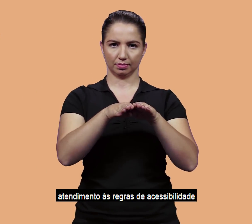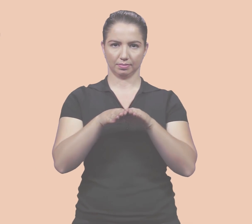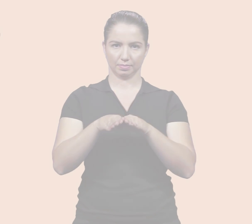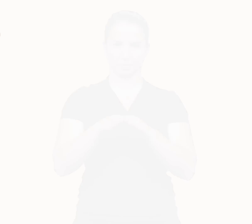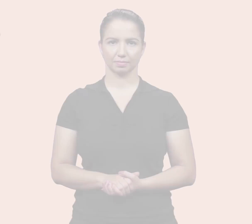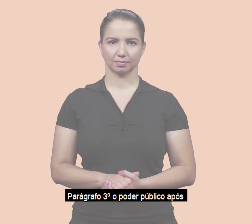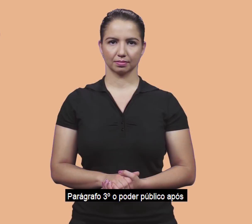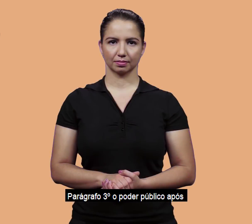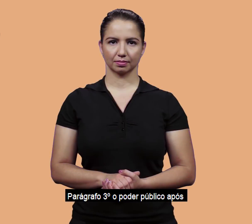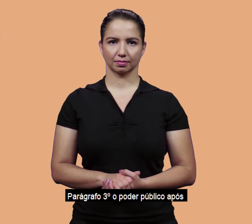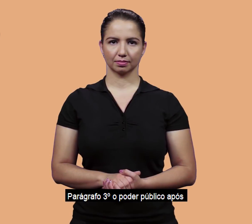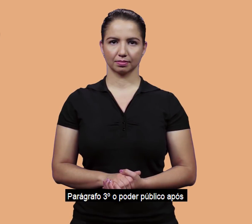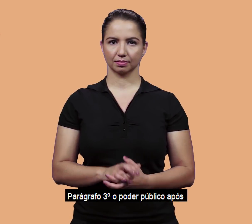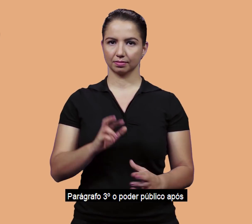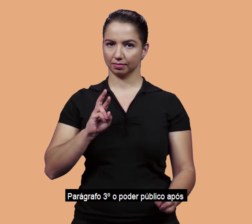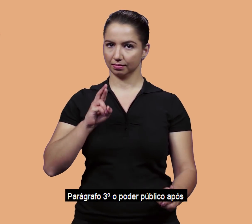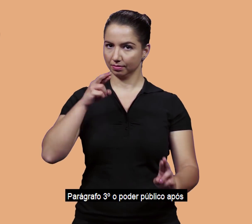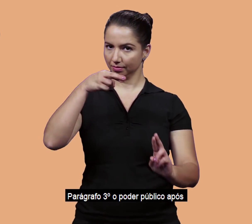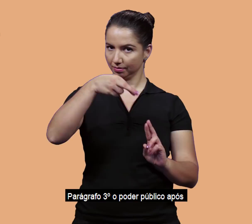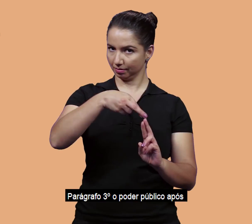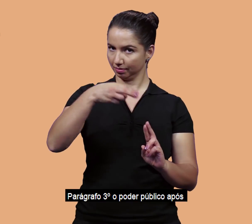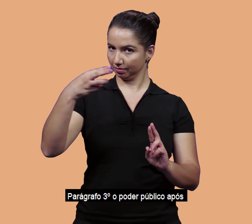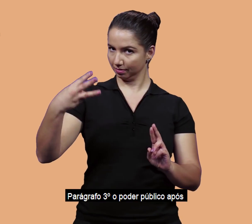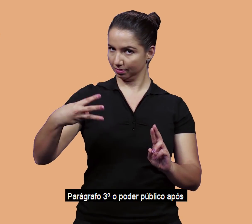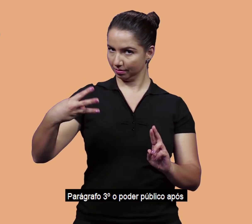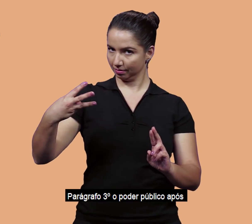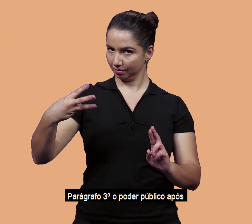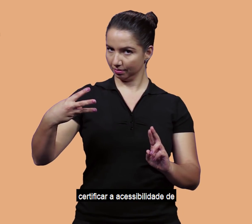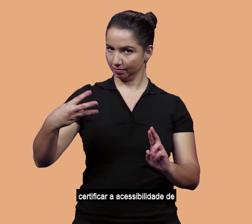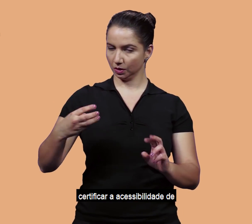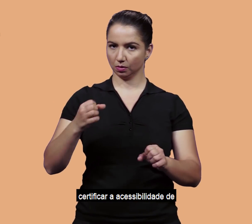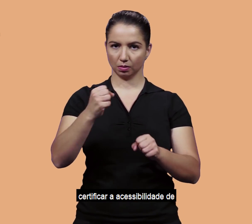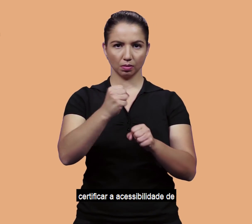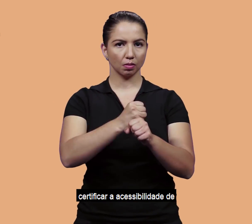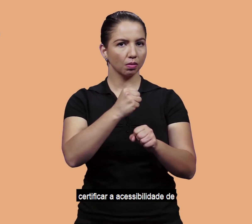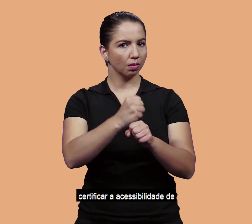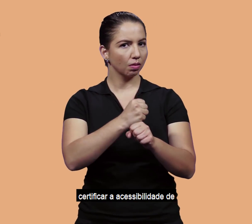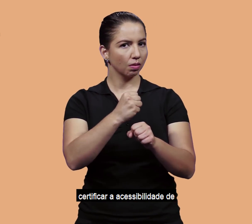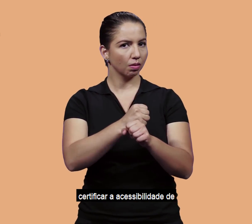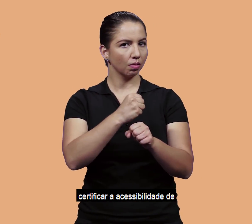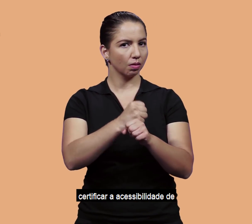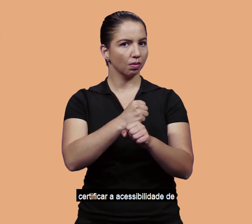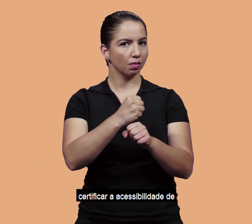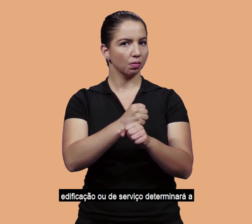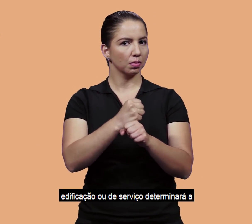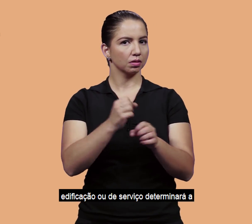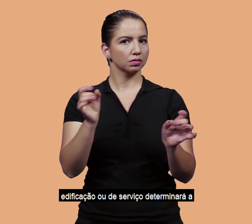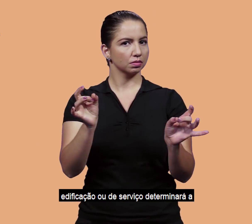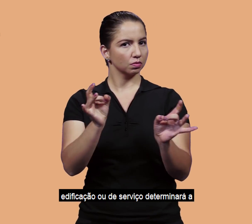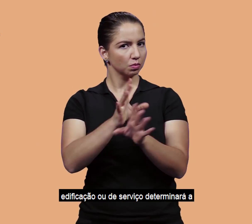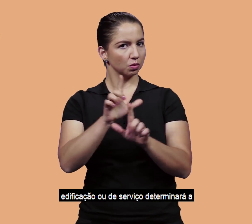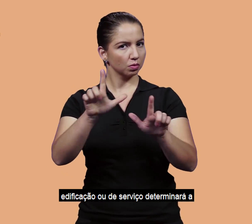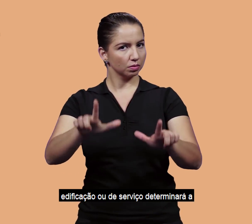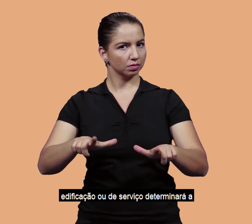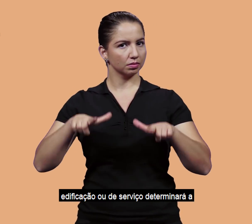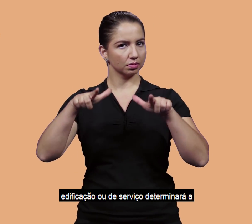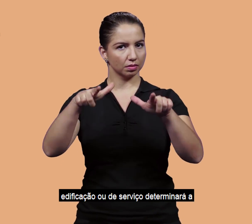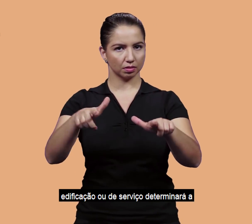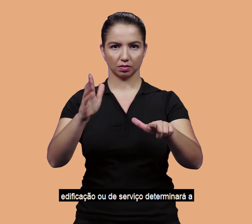parágrafo 3º o poder público após certificar a acessibilidade de edificação ou de serviço